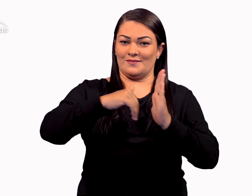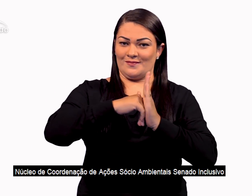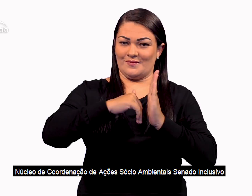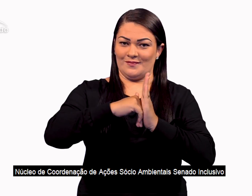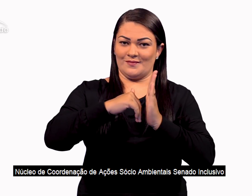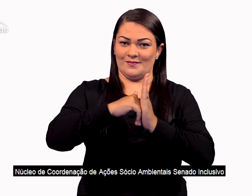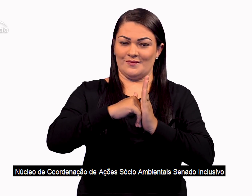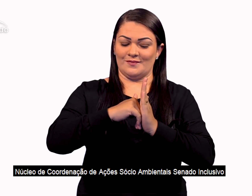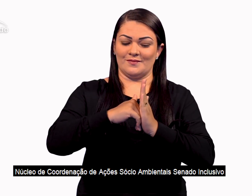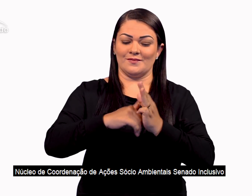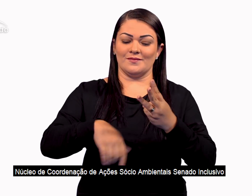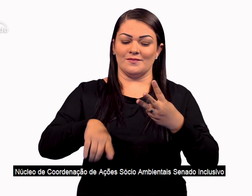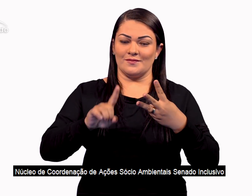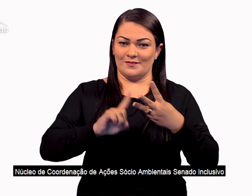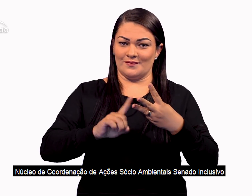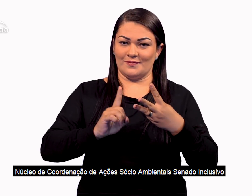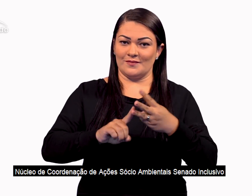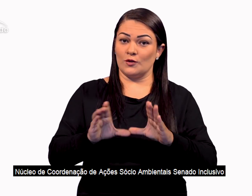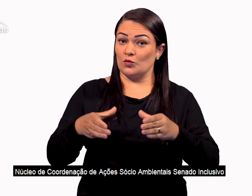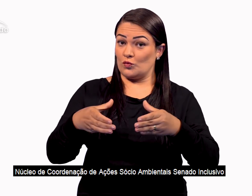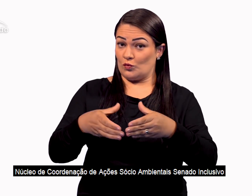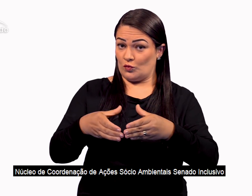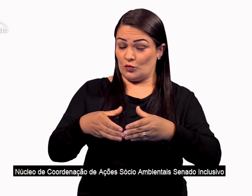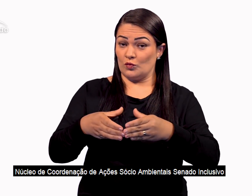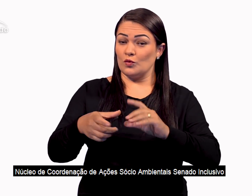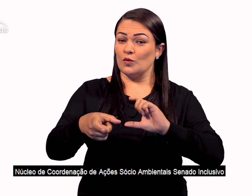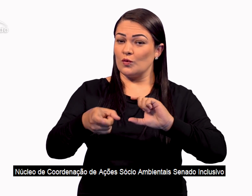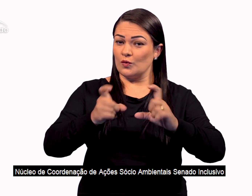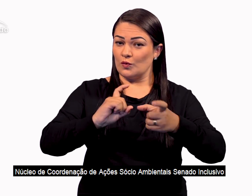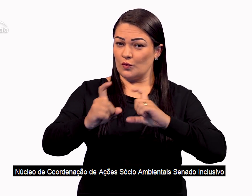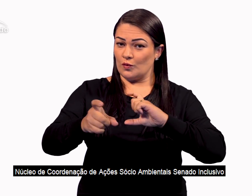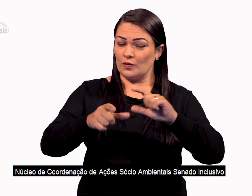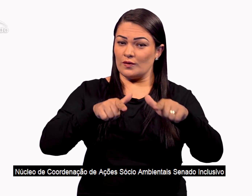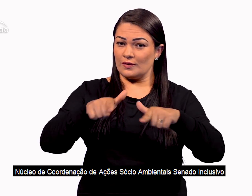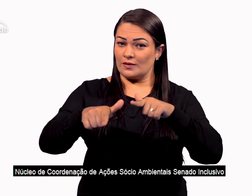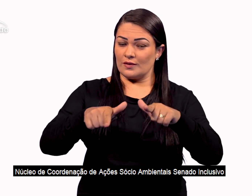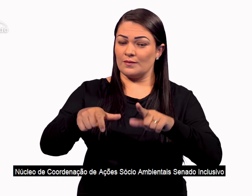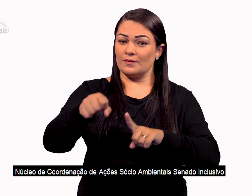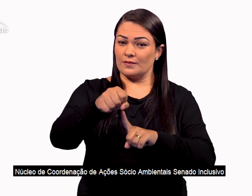núcleo de coordenação de ações sócio ambientais senado inclusivo